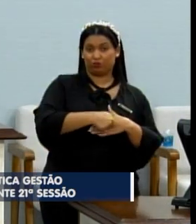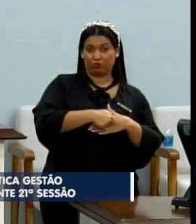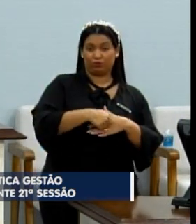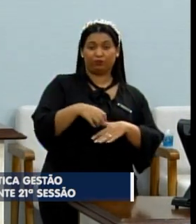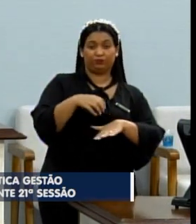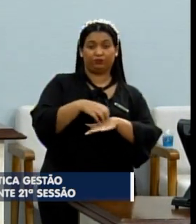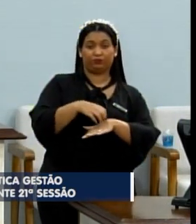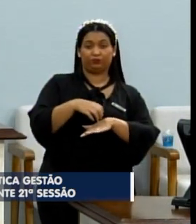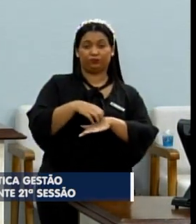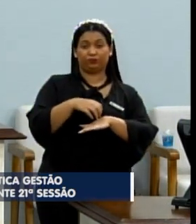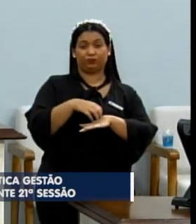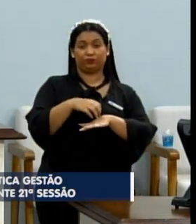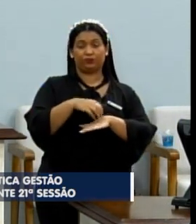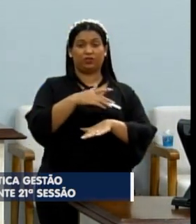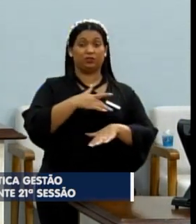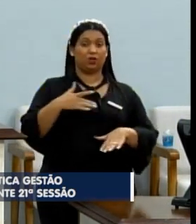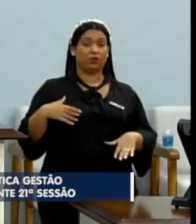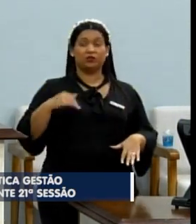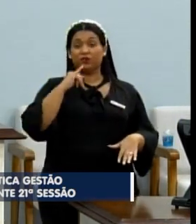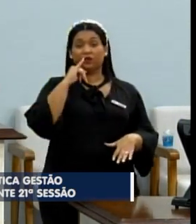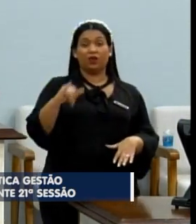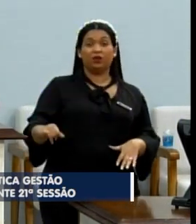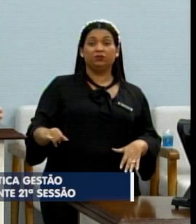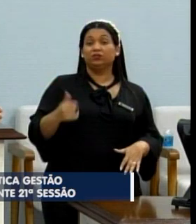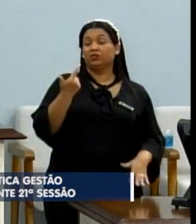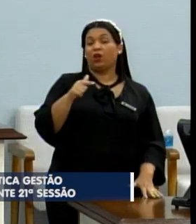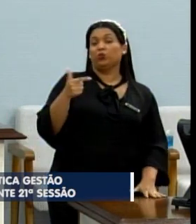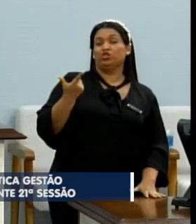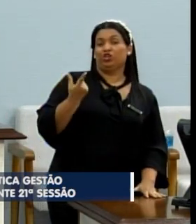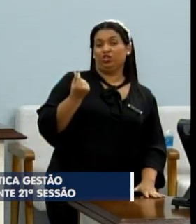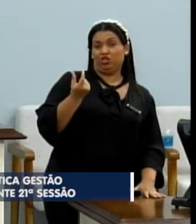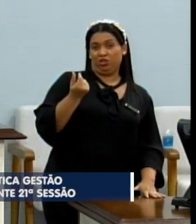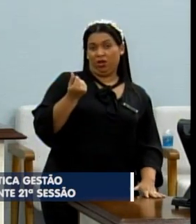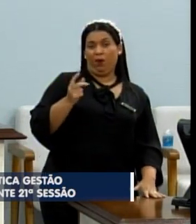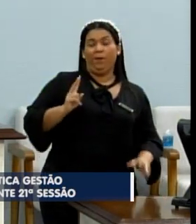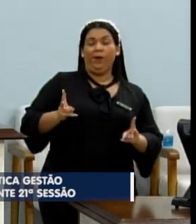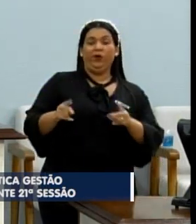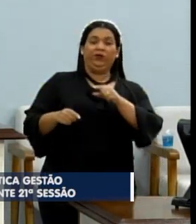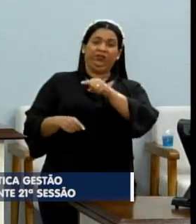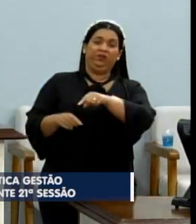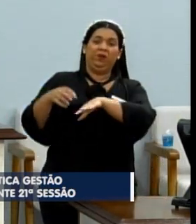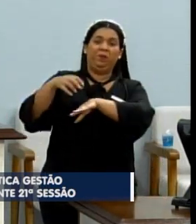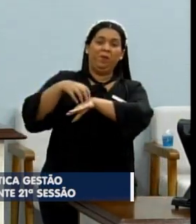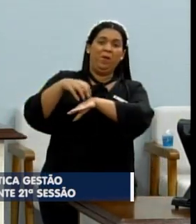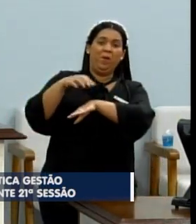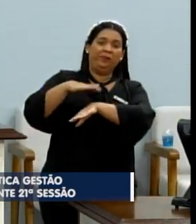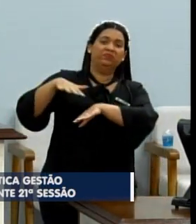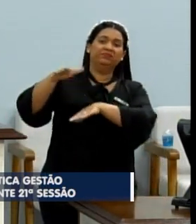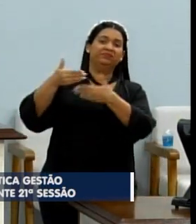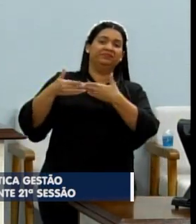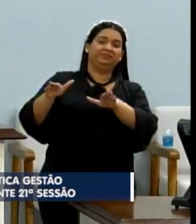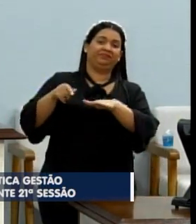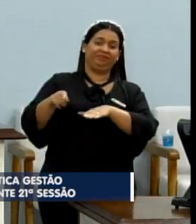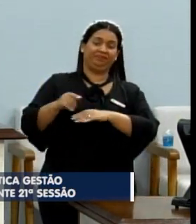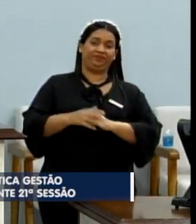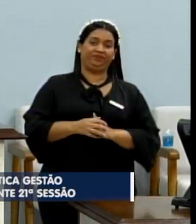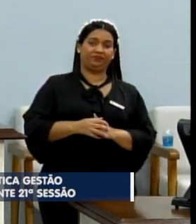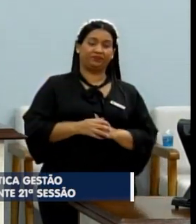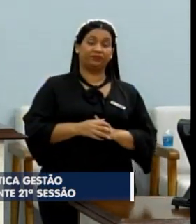recentemente alegando que não tinha recurso para manter aquela unidade básica aberta